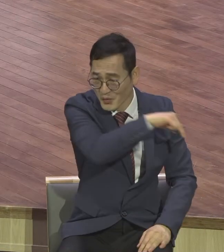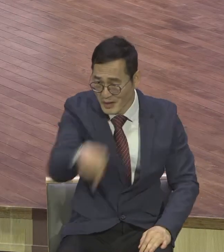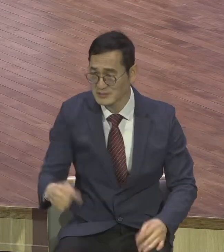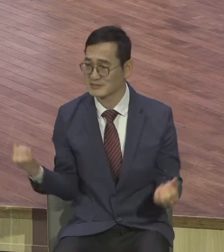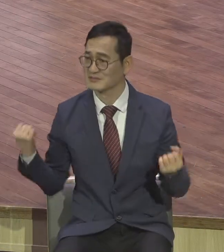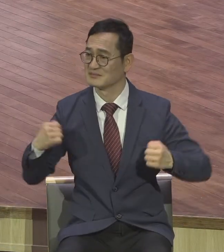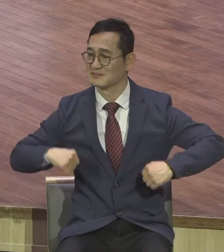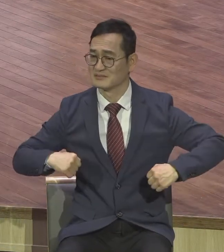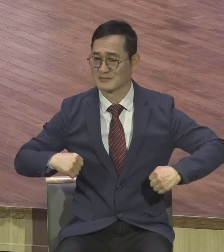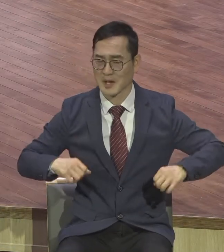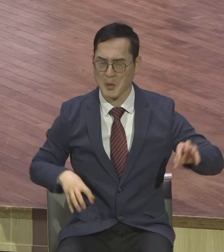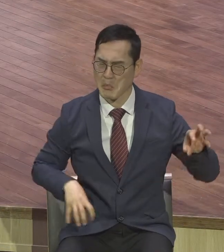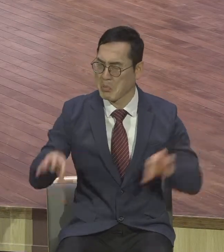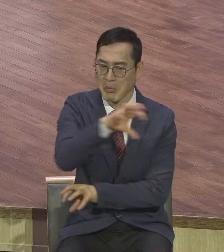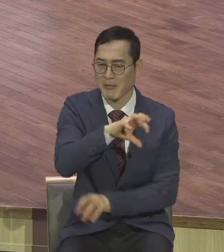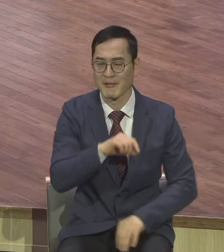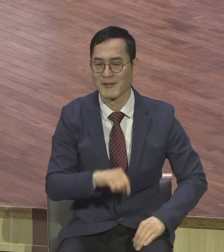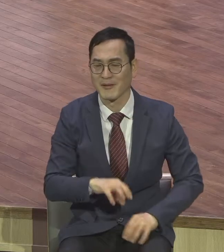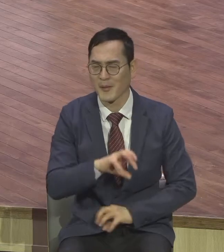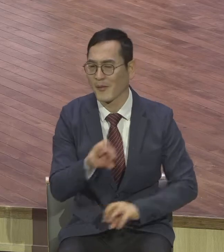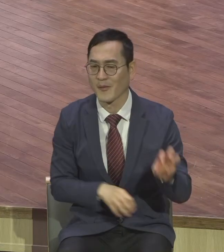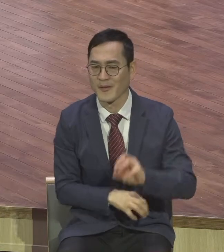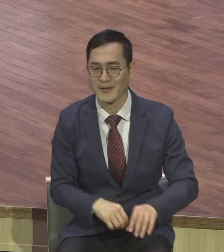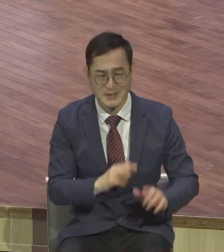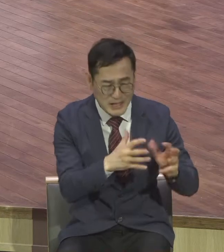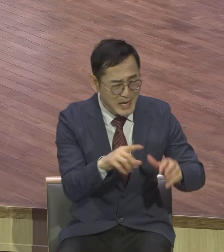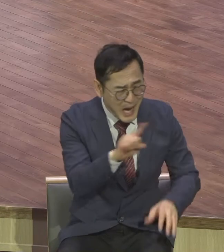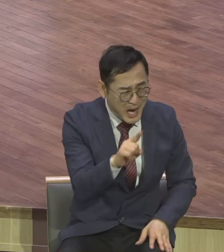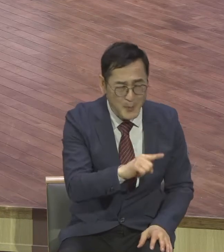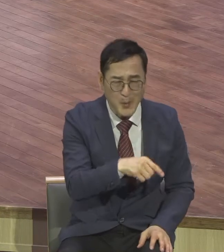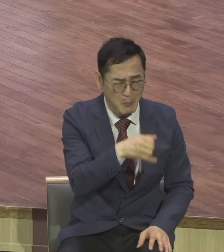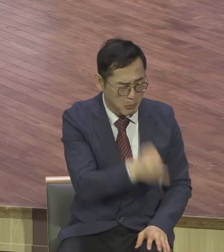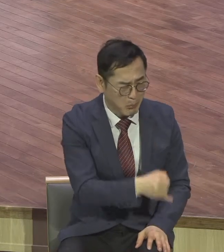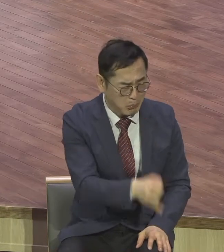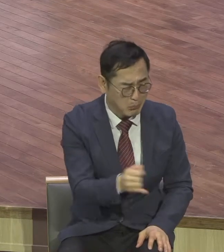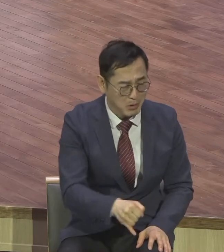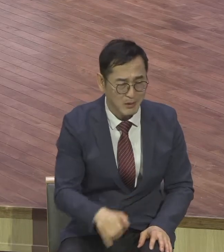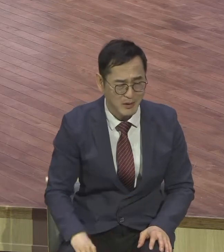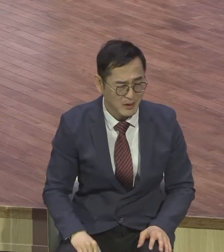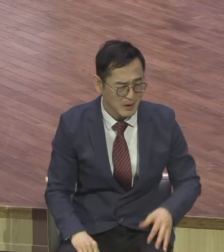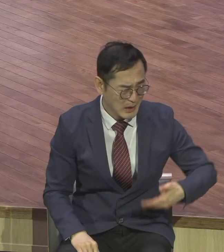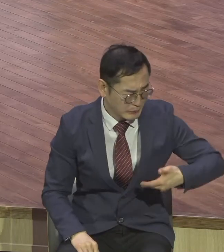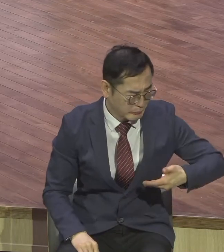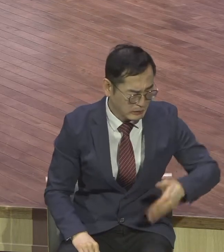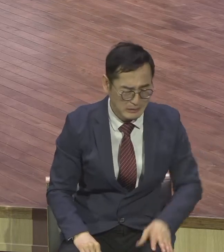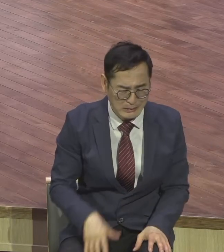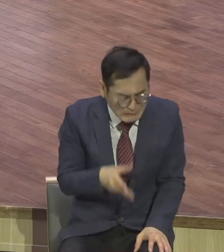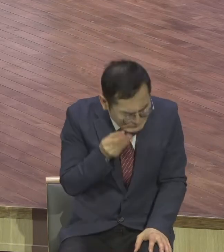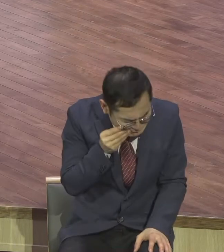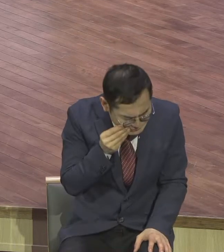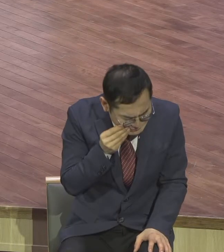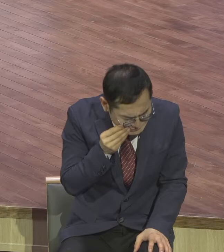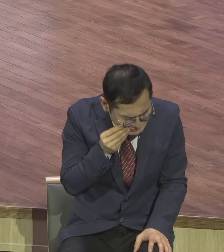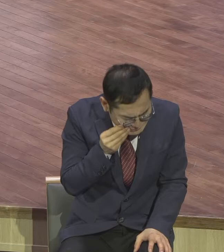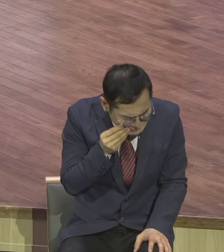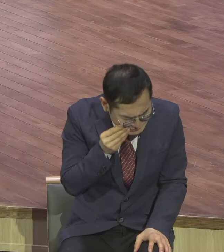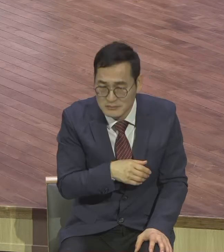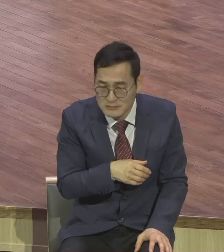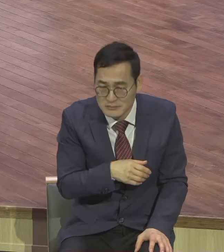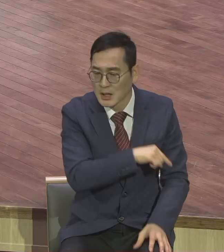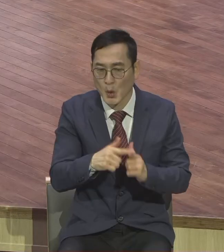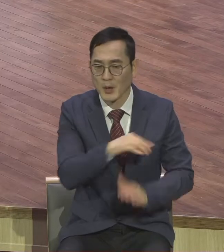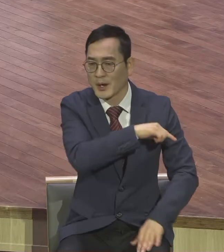내놓을 스펙도 없고 별로 아무것도 없으니까 교회와서라도 뭔가 인정받고 내가